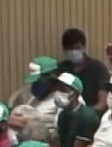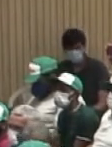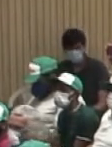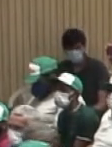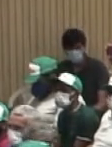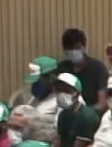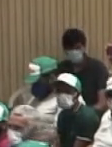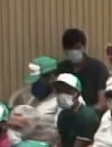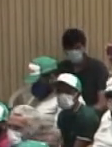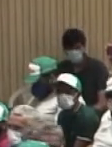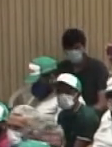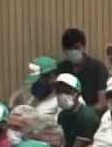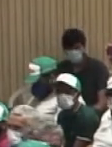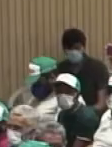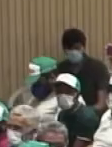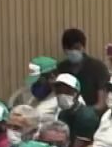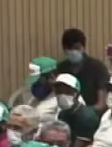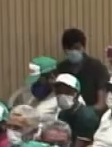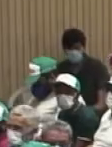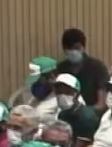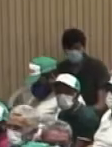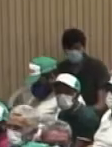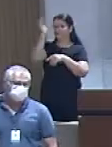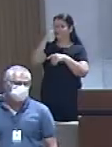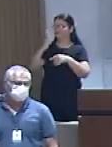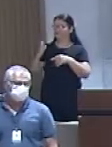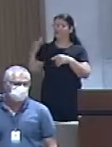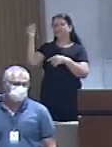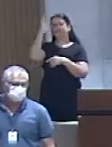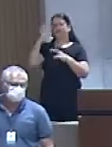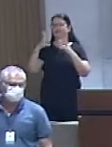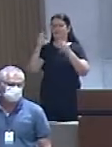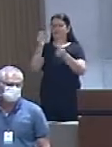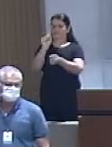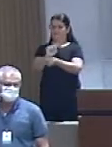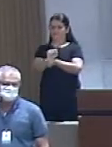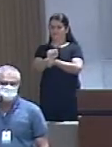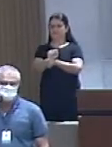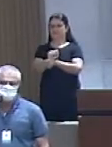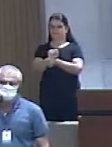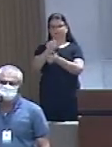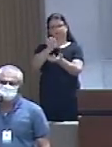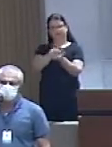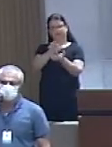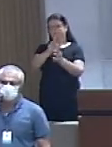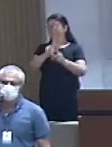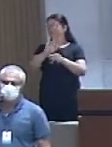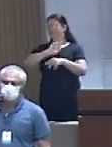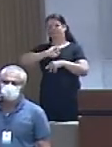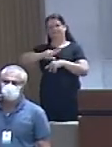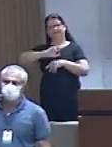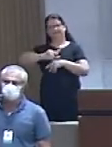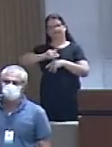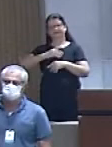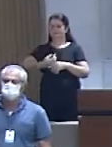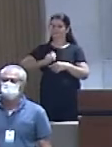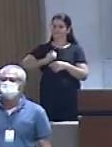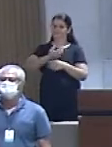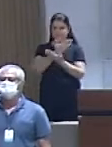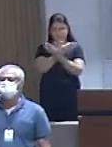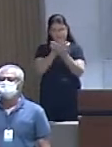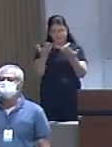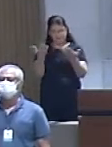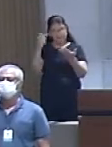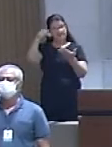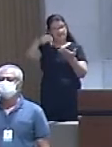um movimento a nível de Brasil. O Brasil todo se mobiliza e Pernambuco não seria diferente, e a presença de vocês